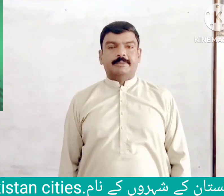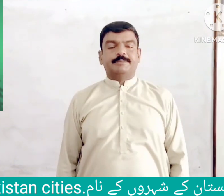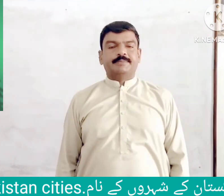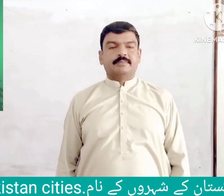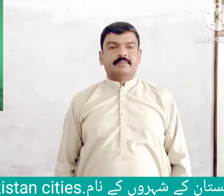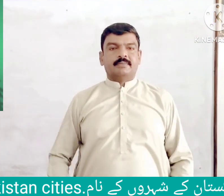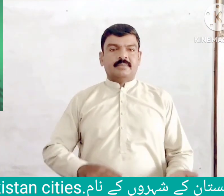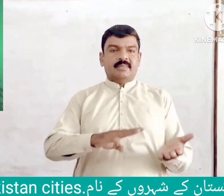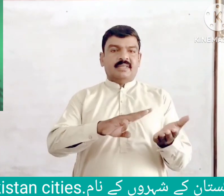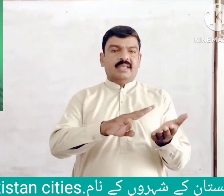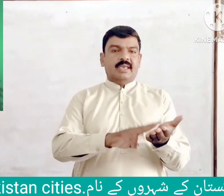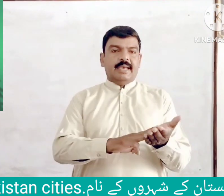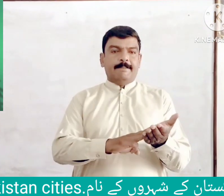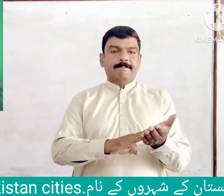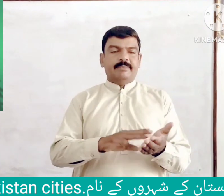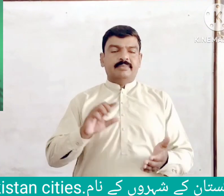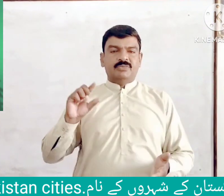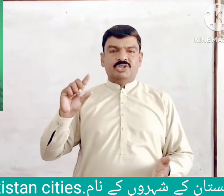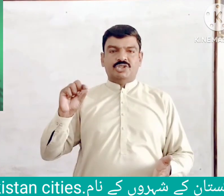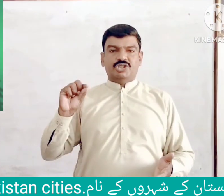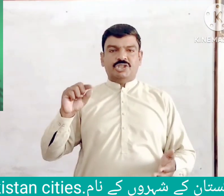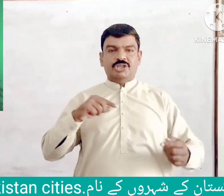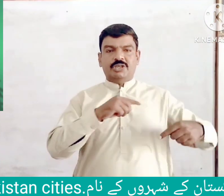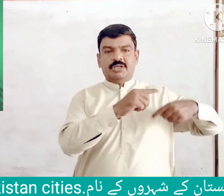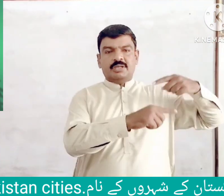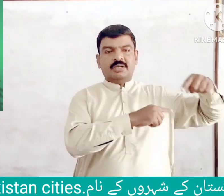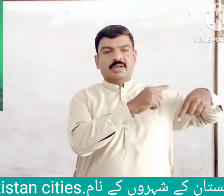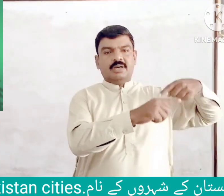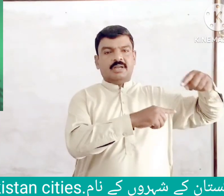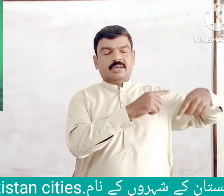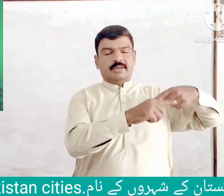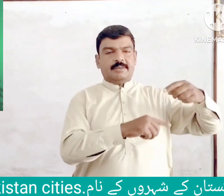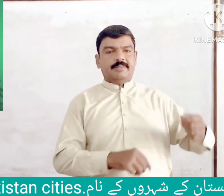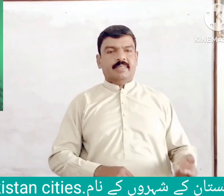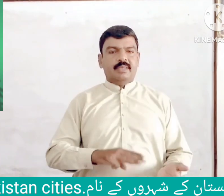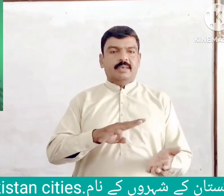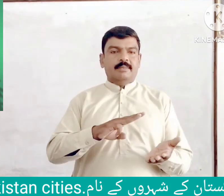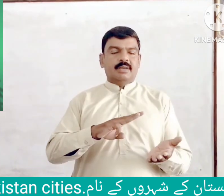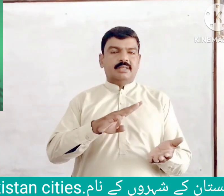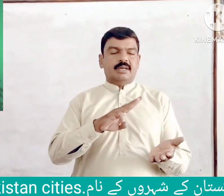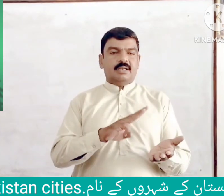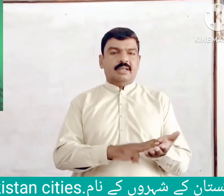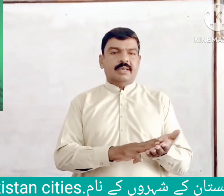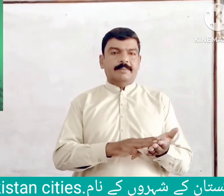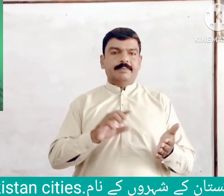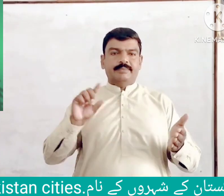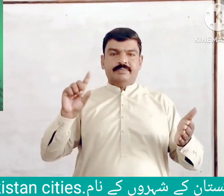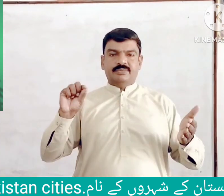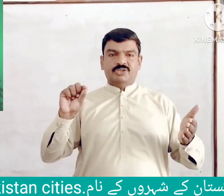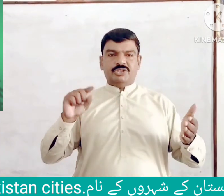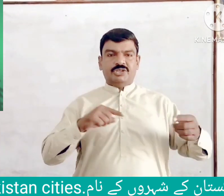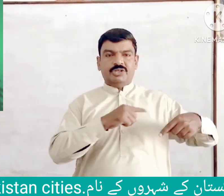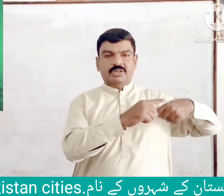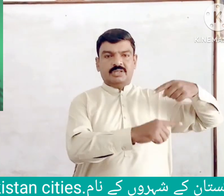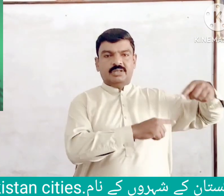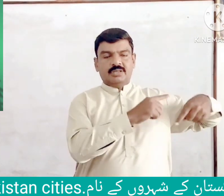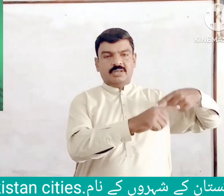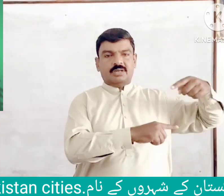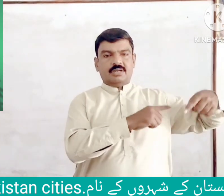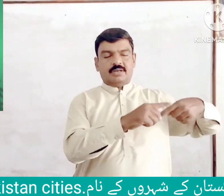मर्दान, M, चीनी कारखाना, मर्दान, M, चीनी